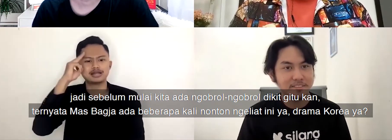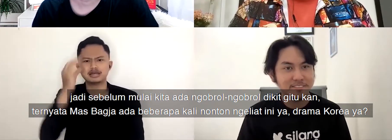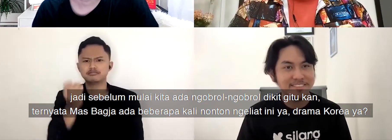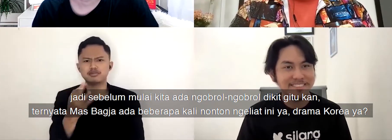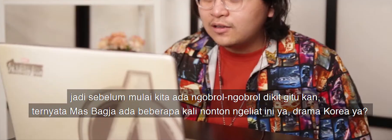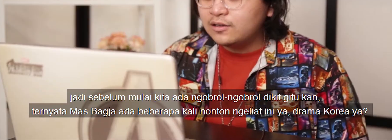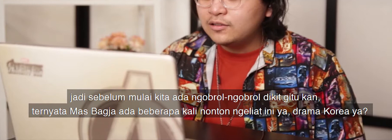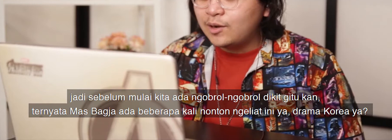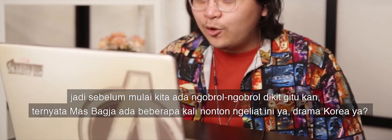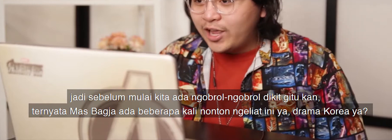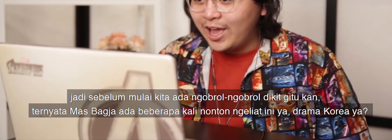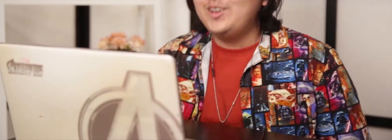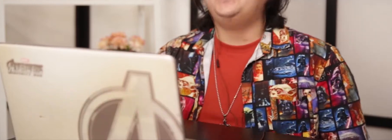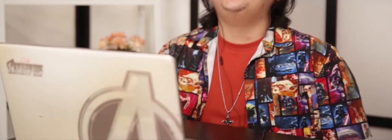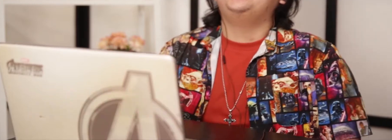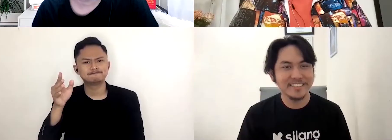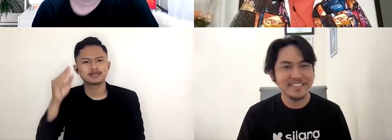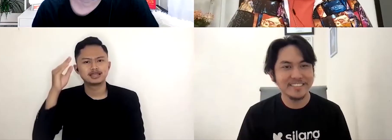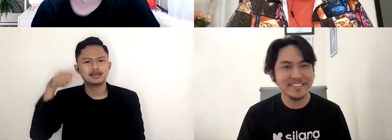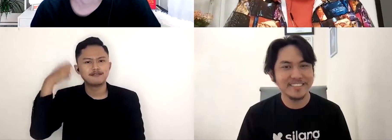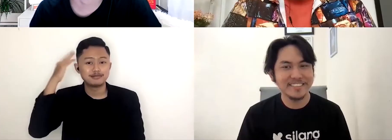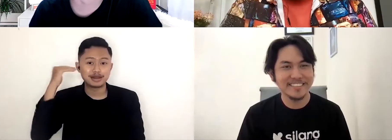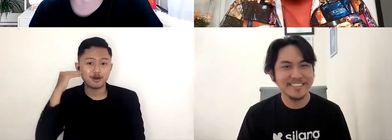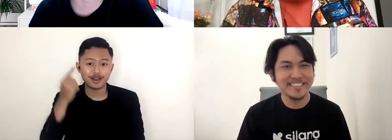ngeliatin drama Korea